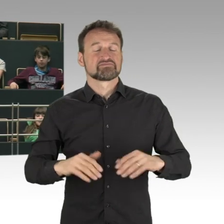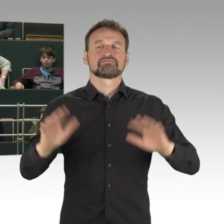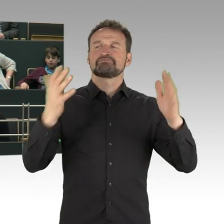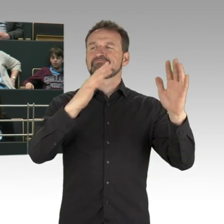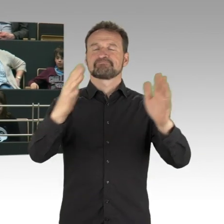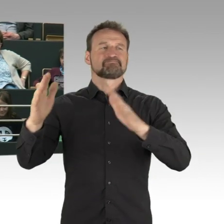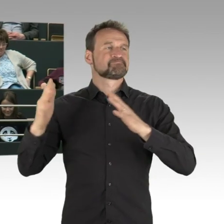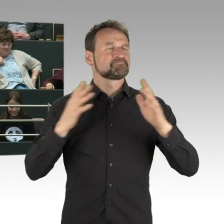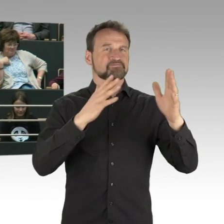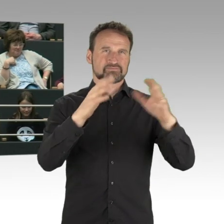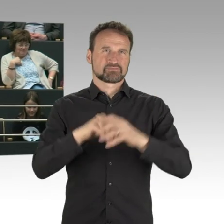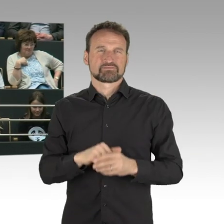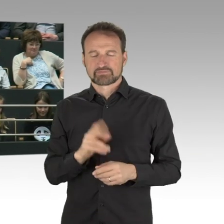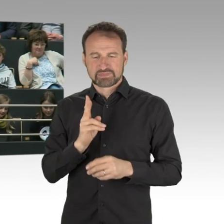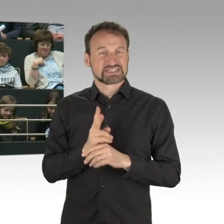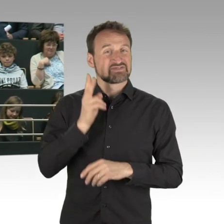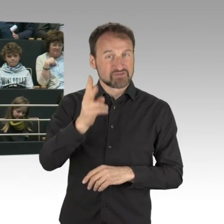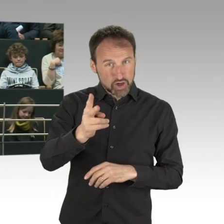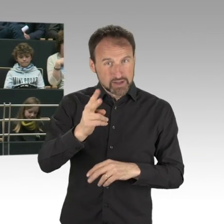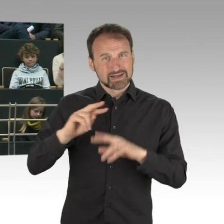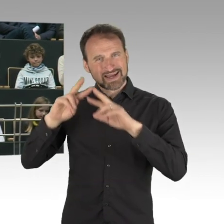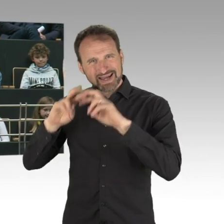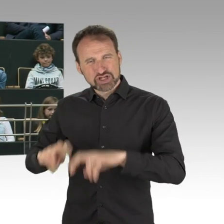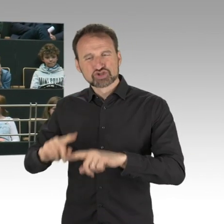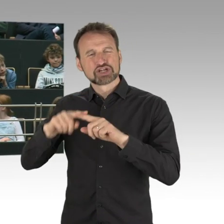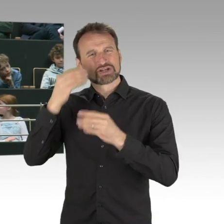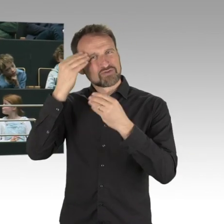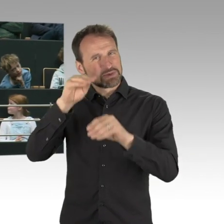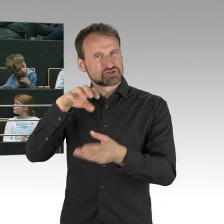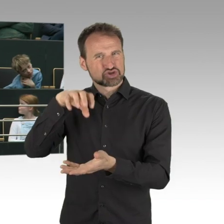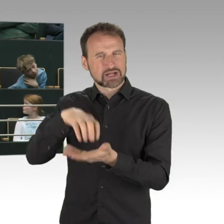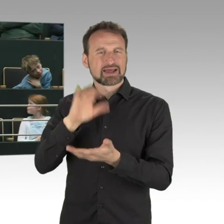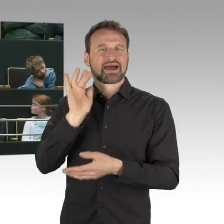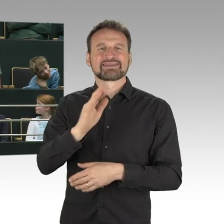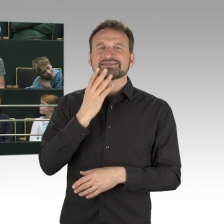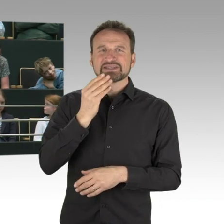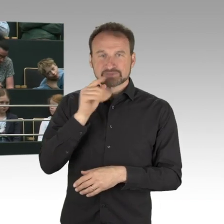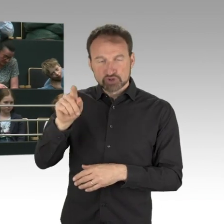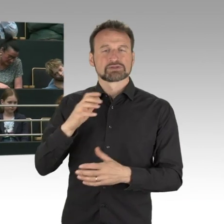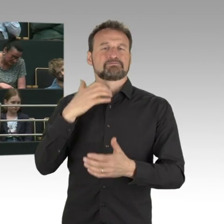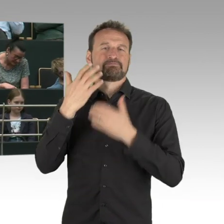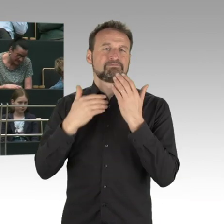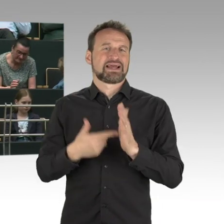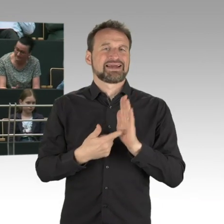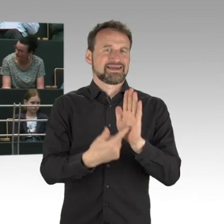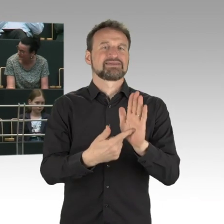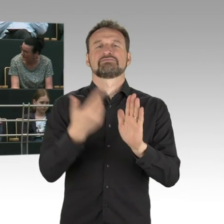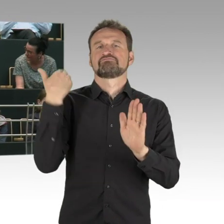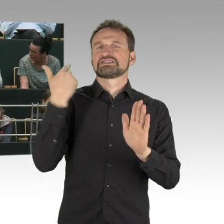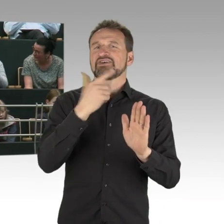In zwei Wochen wird die Recherche- und Informationsstelle Antisemitismus ihren Bericht zu antisemitischen Vorfällen im Jahr 2018